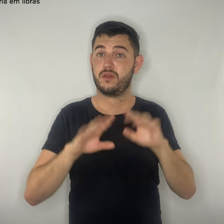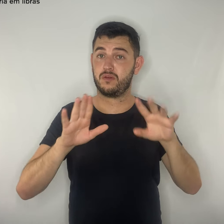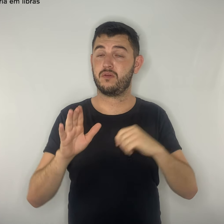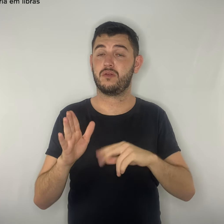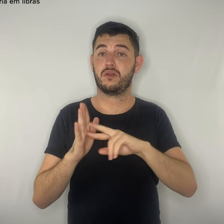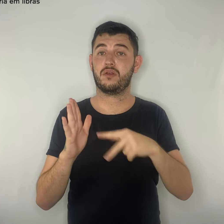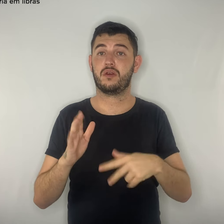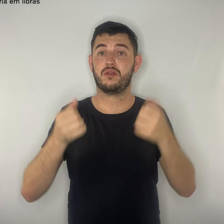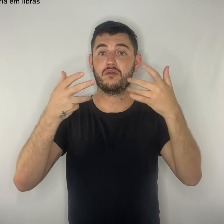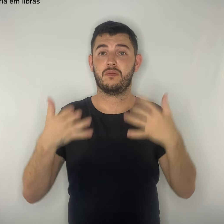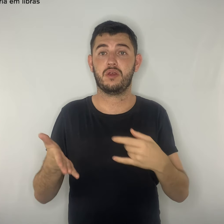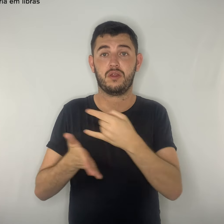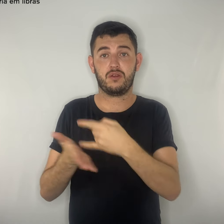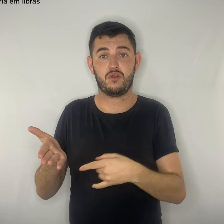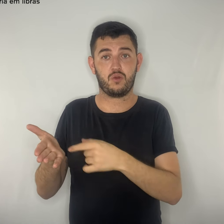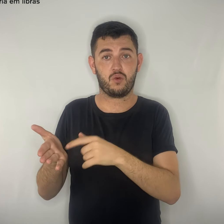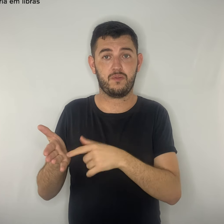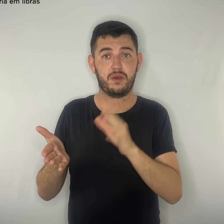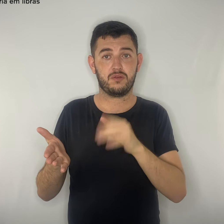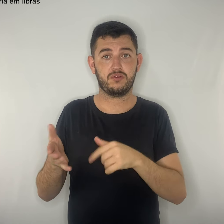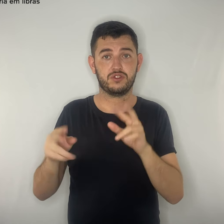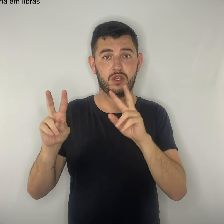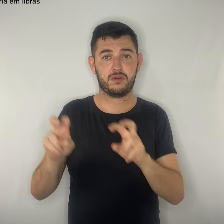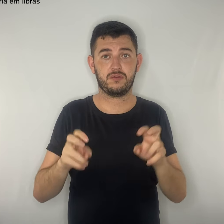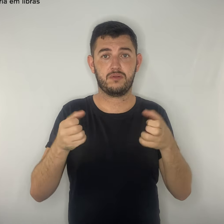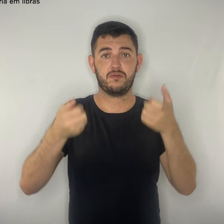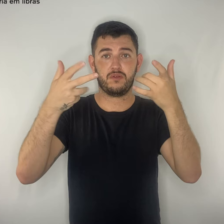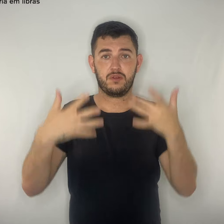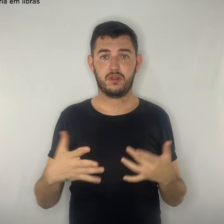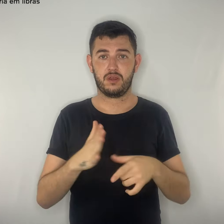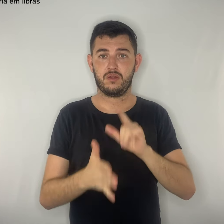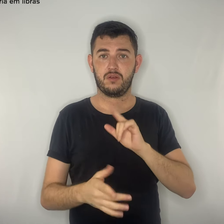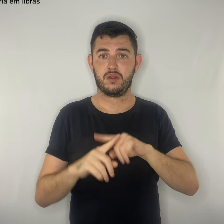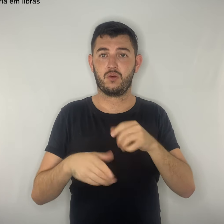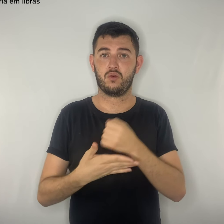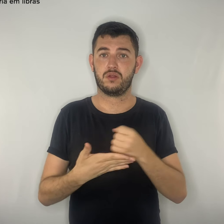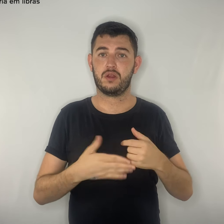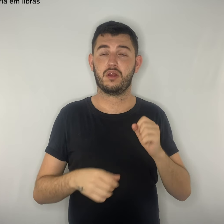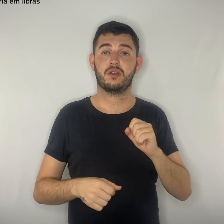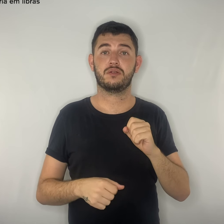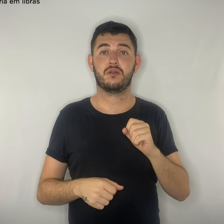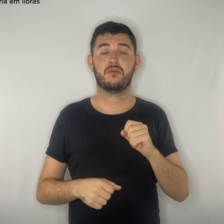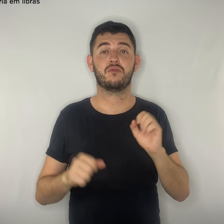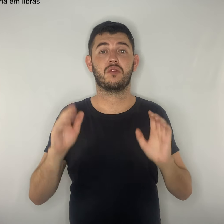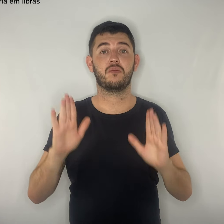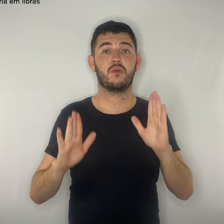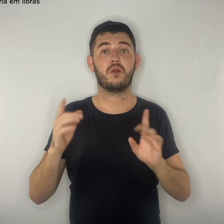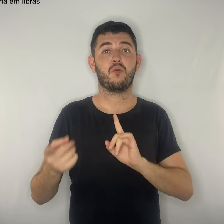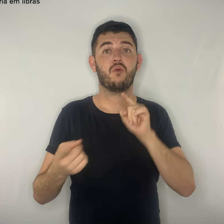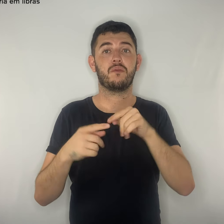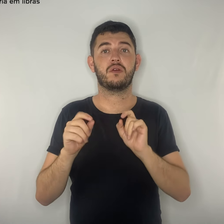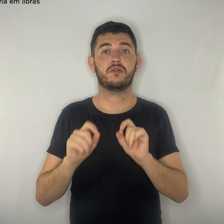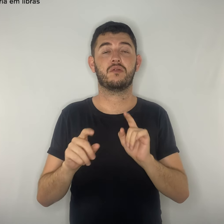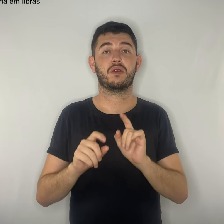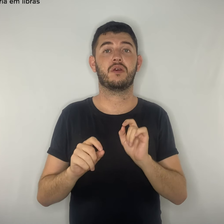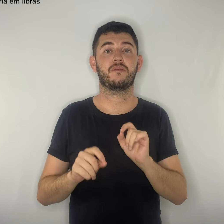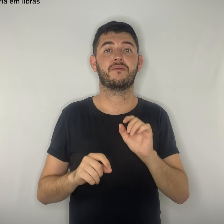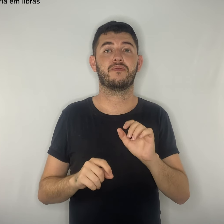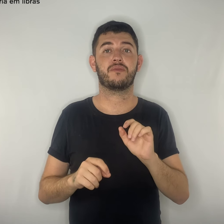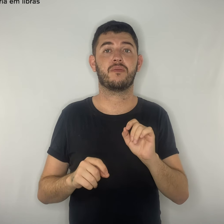supracitada o início da contratação temporária para o suprimento de carência na rede e gestão do